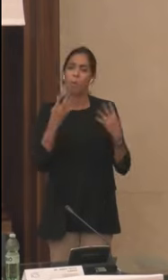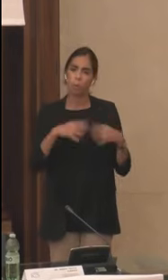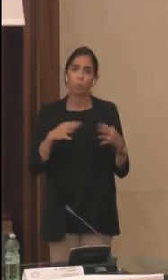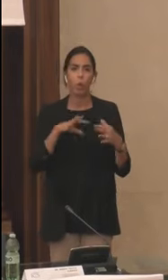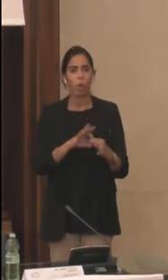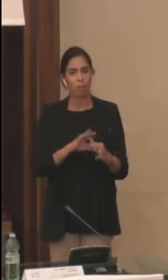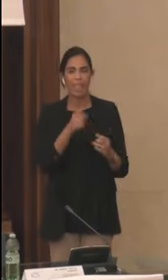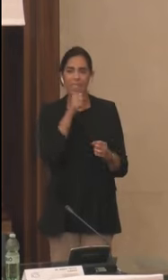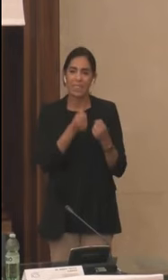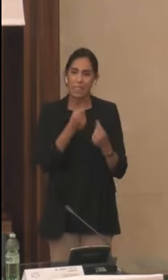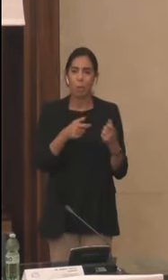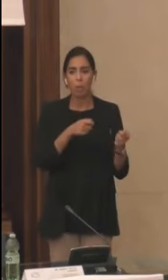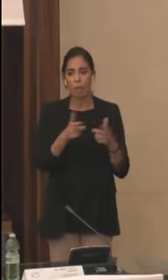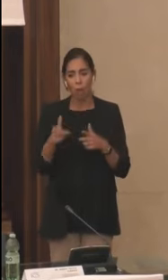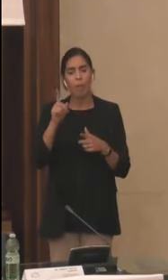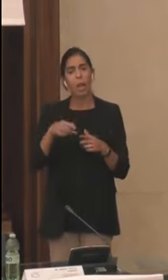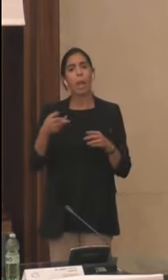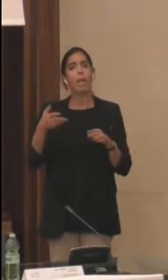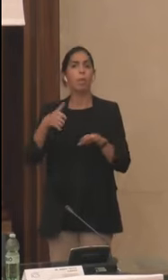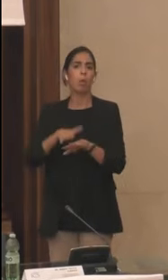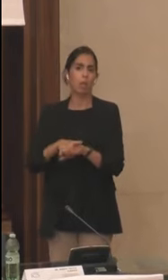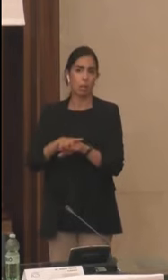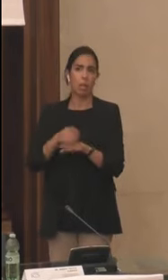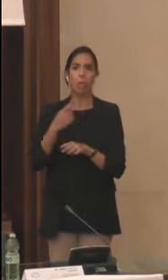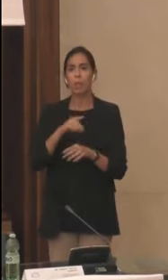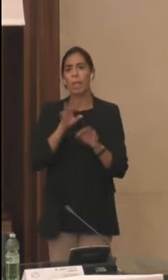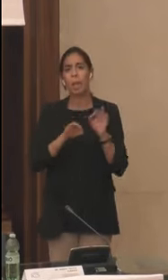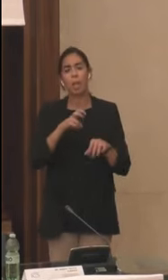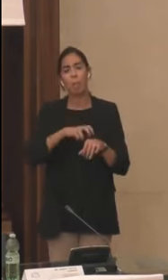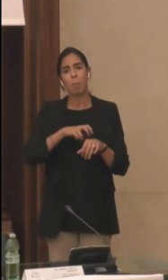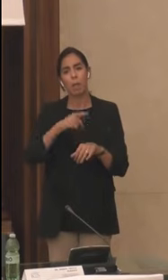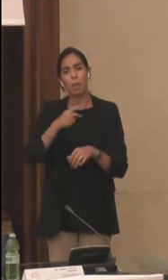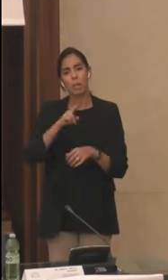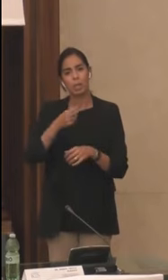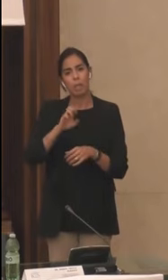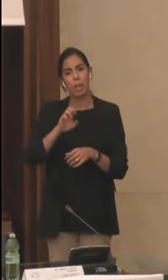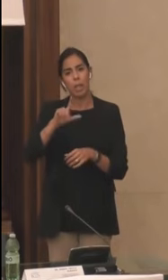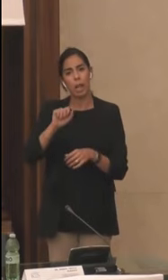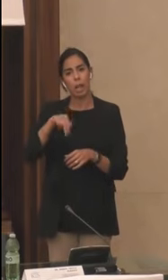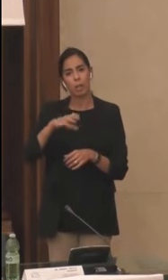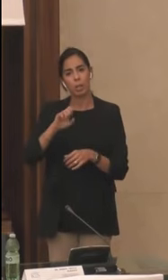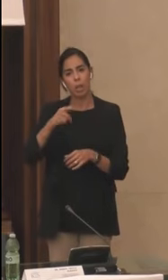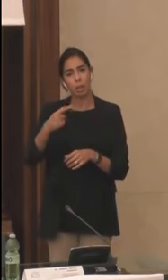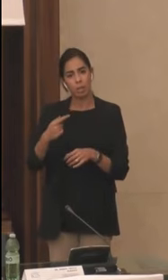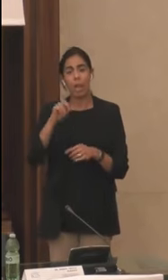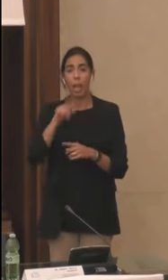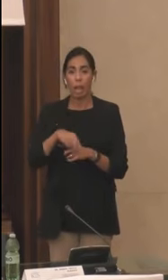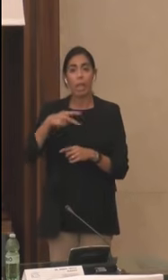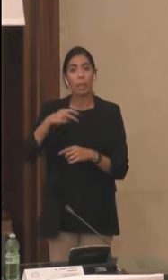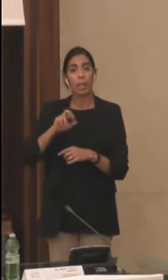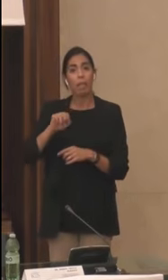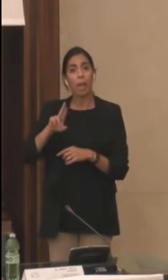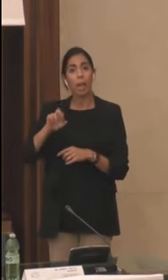del Lancet. También Carlos Chacur, en Navarra, Pamplona, España, publica que la ivermectina, este trabajo